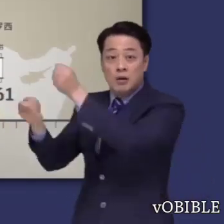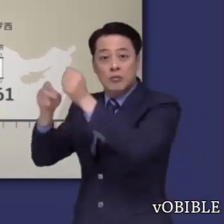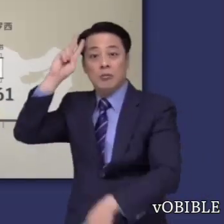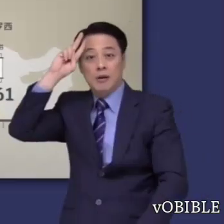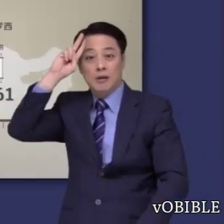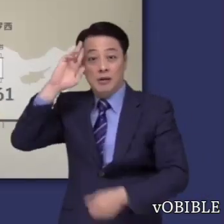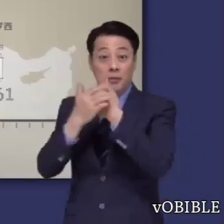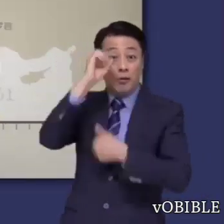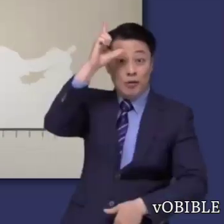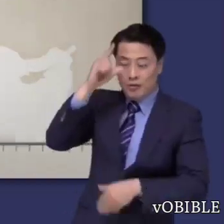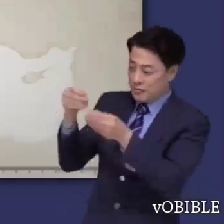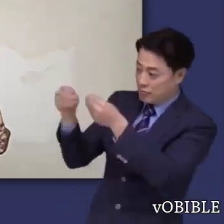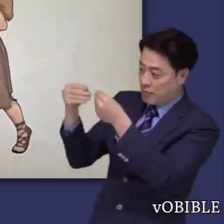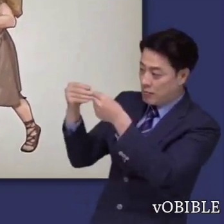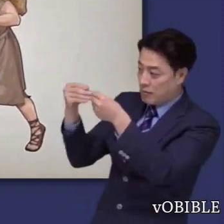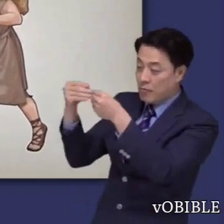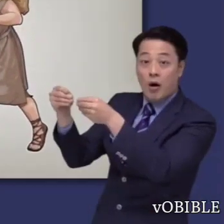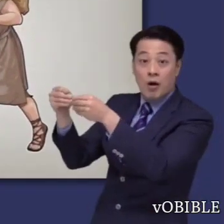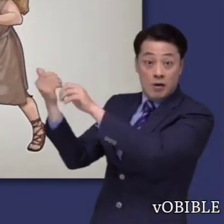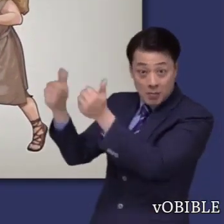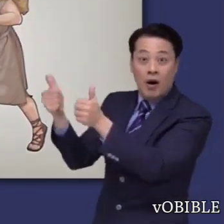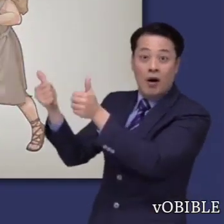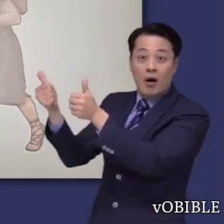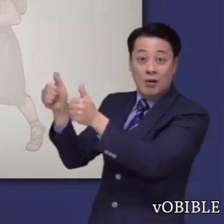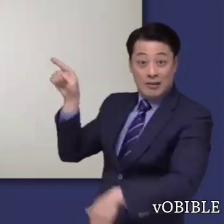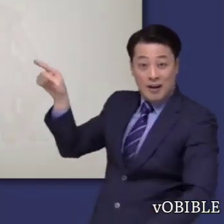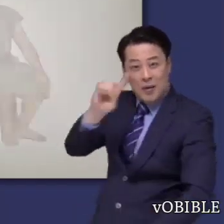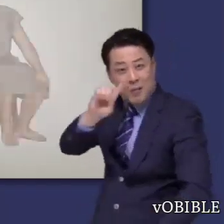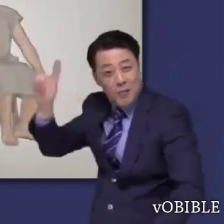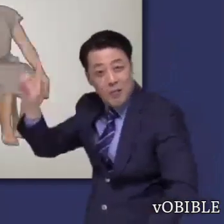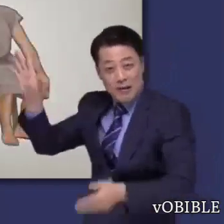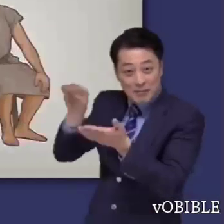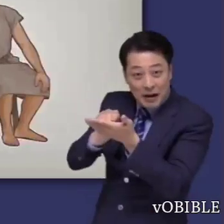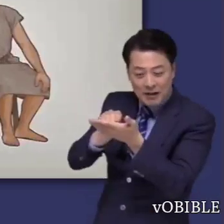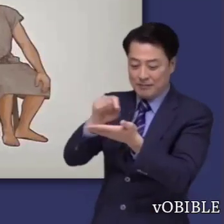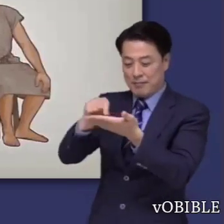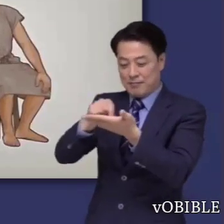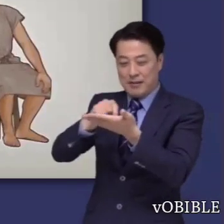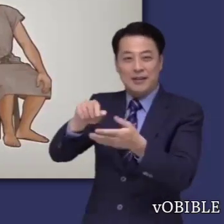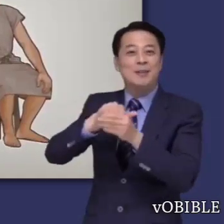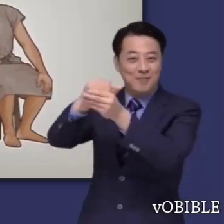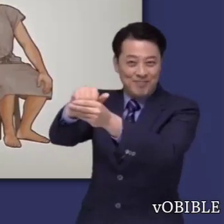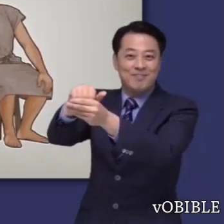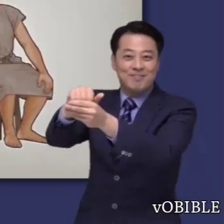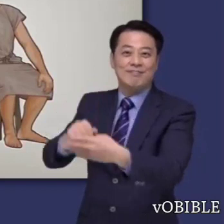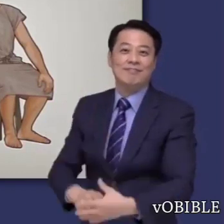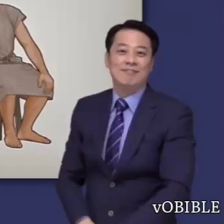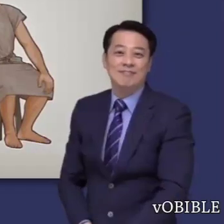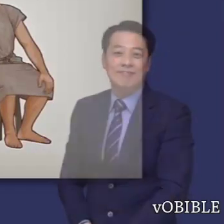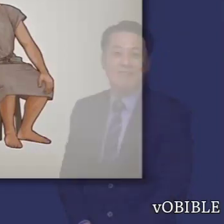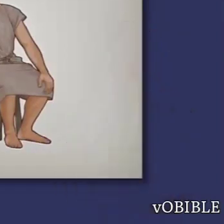信。奥尼西木从主人家里出逃后，在罗马结识了保罗，不久后成为基督